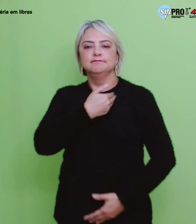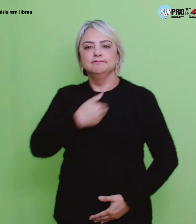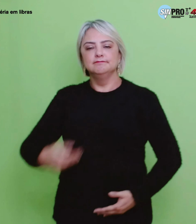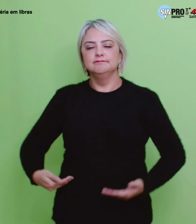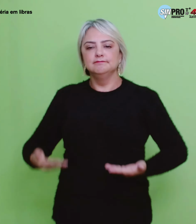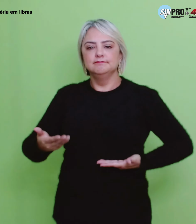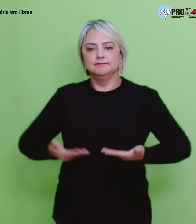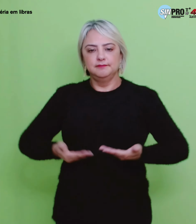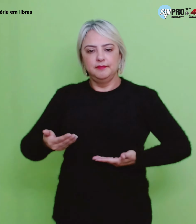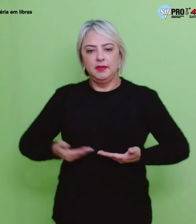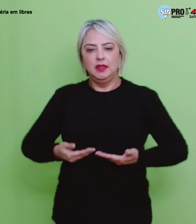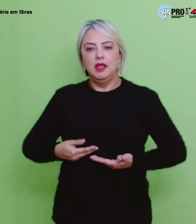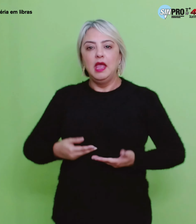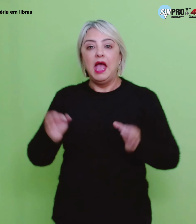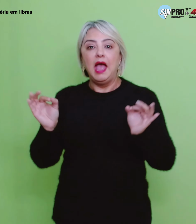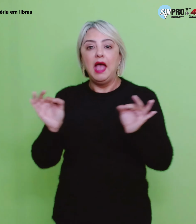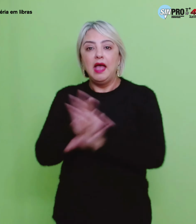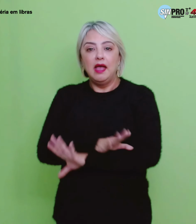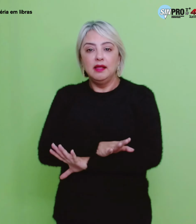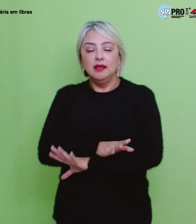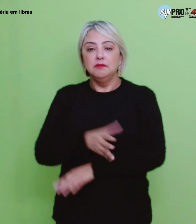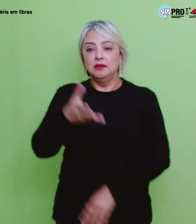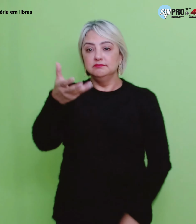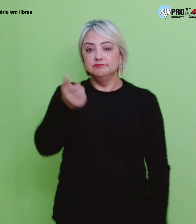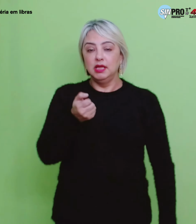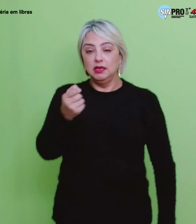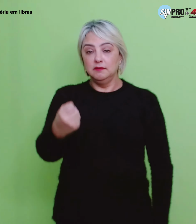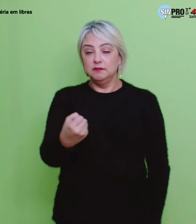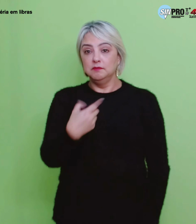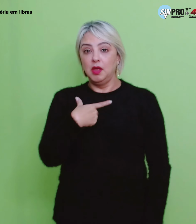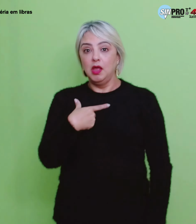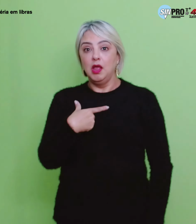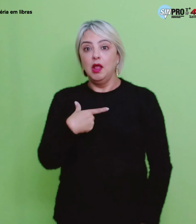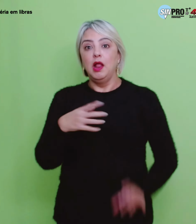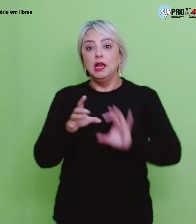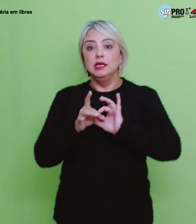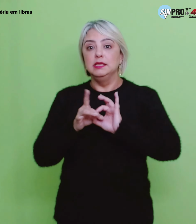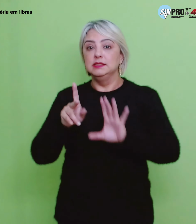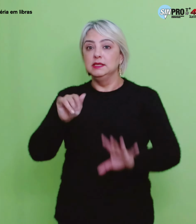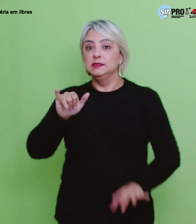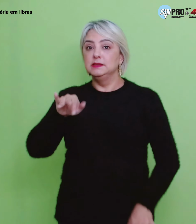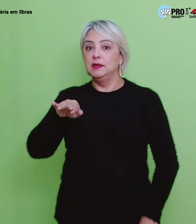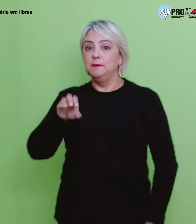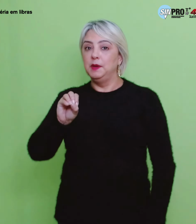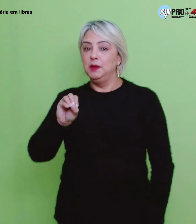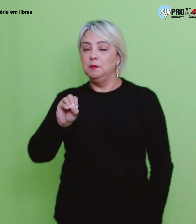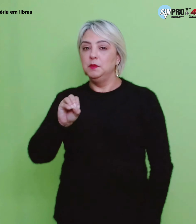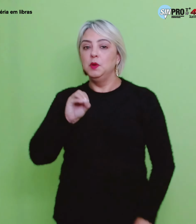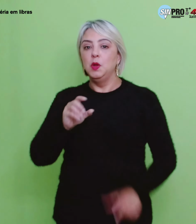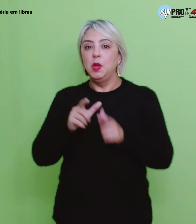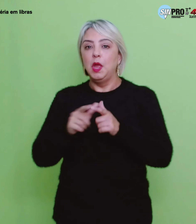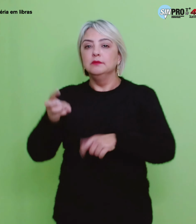dos servidores públicos, extinguir benefícios como a licença-prêmio e